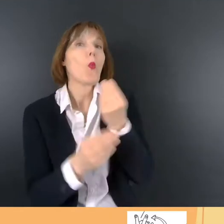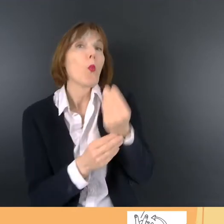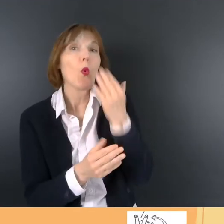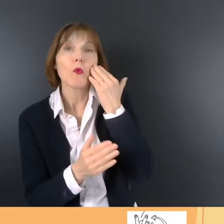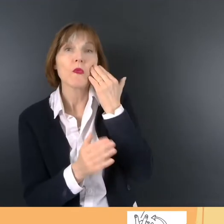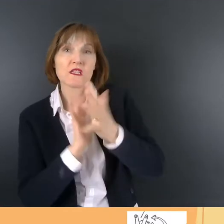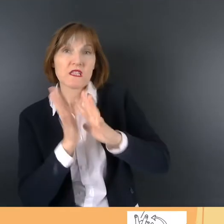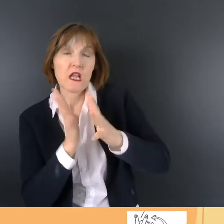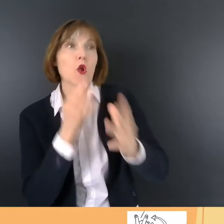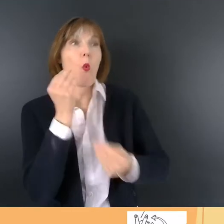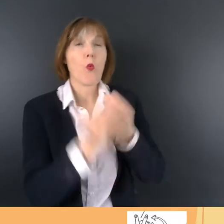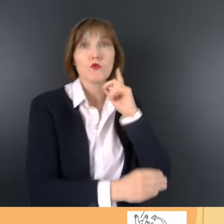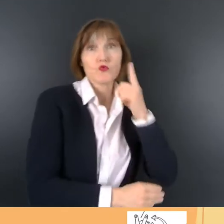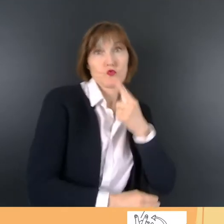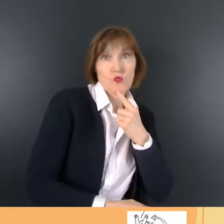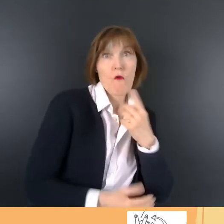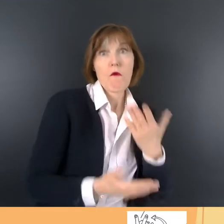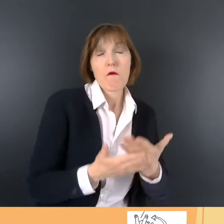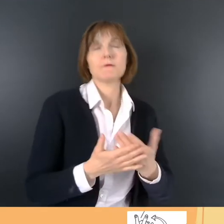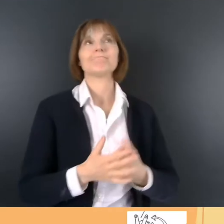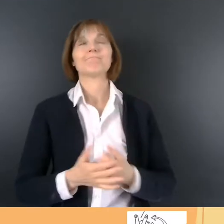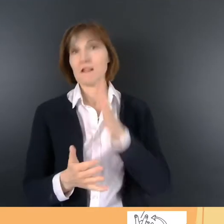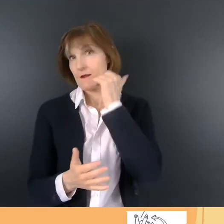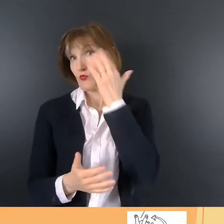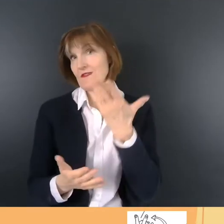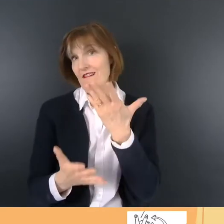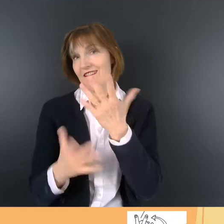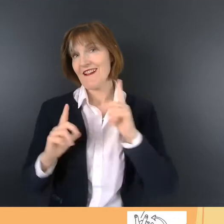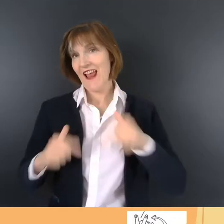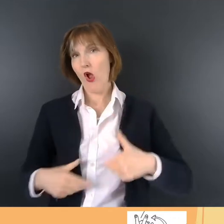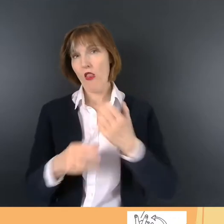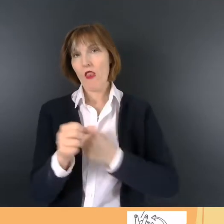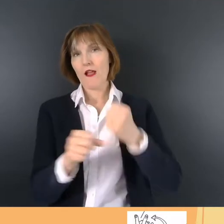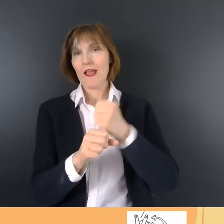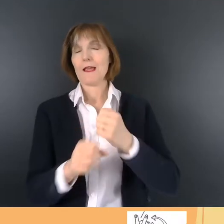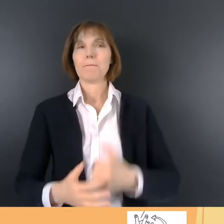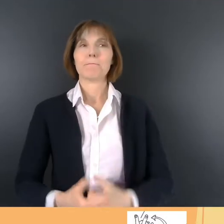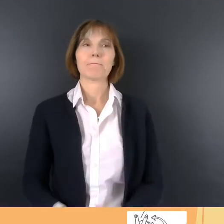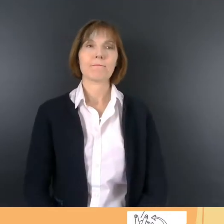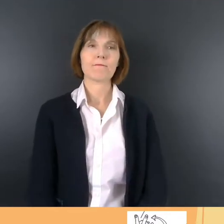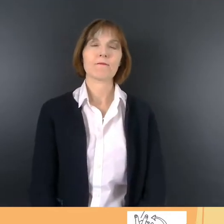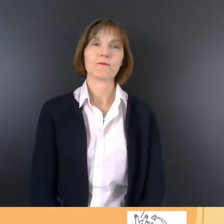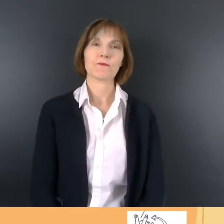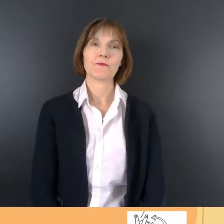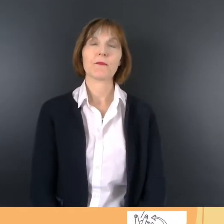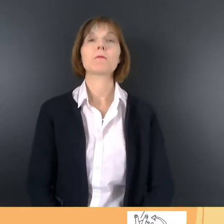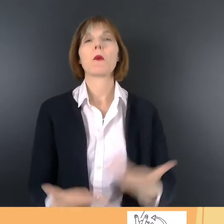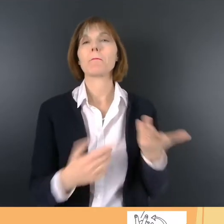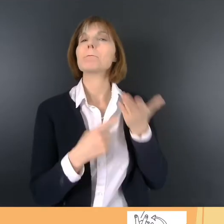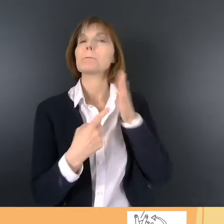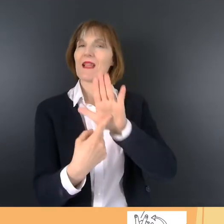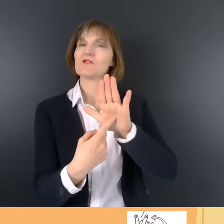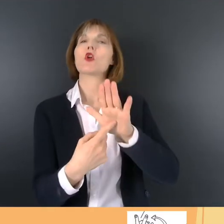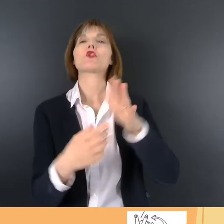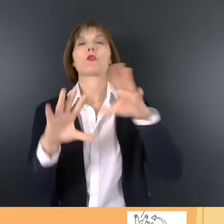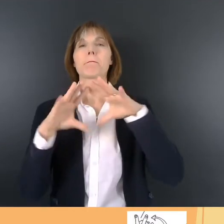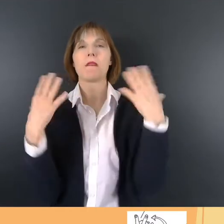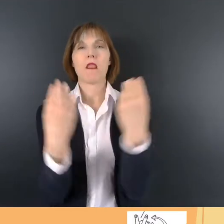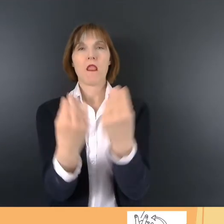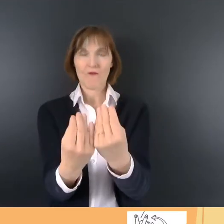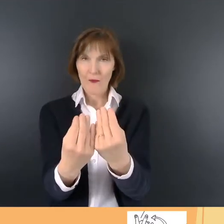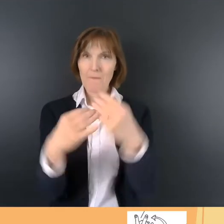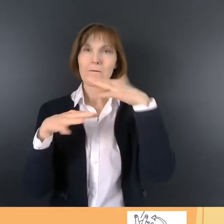Alors, c'est pour ça que cette école a été créée. Donc, je vais vous présenter le site, la plateforme